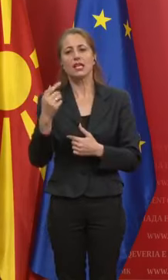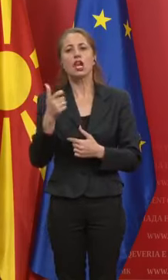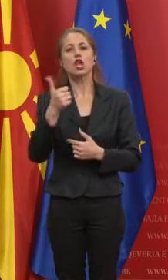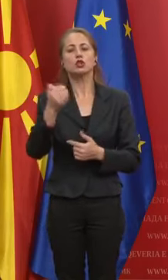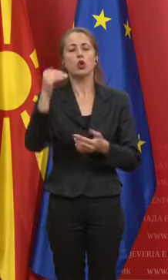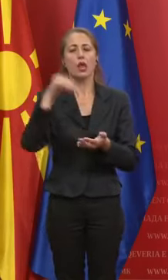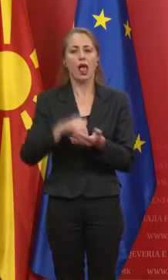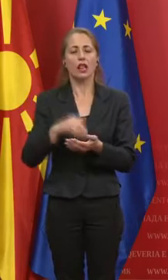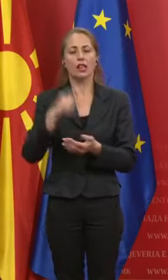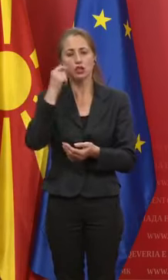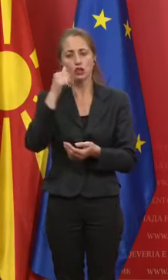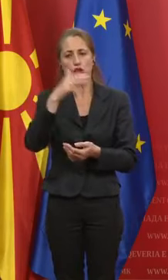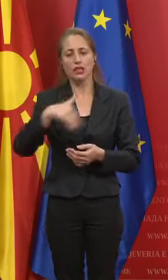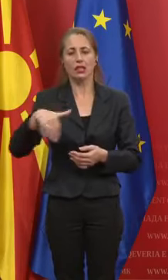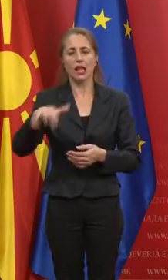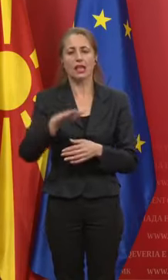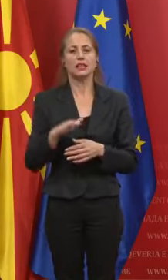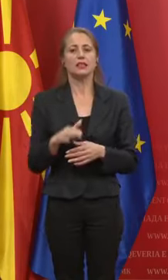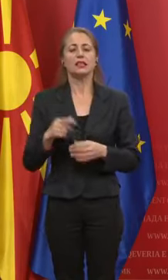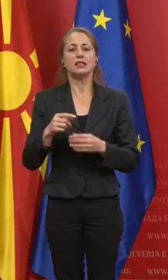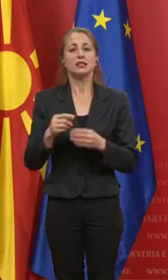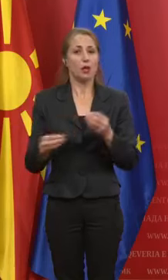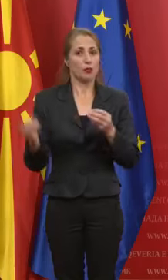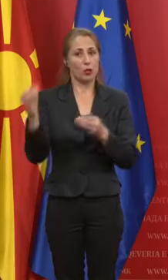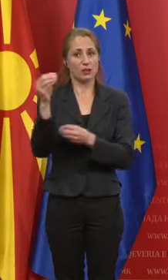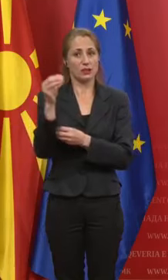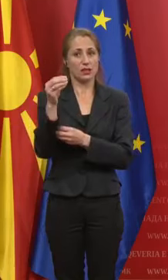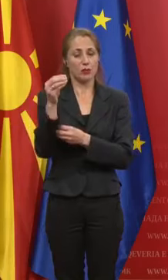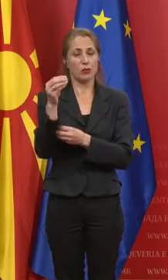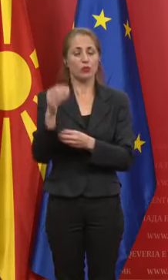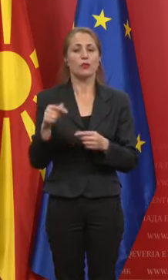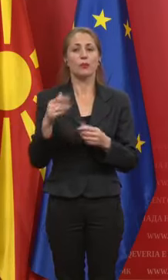100.000 жители стапката се зголемува веќе